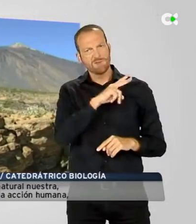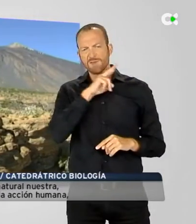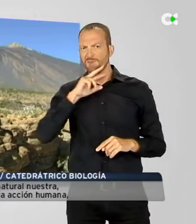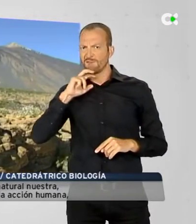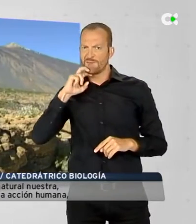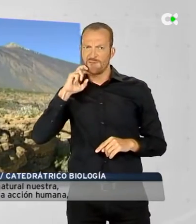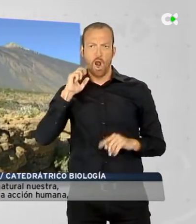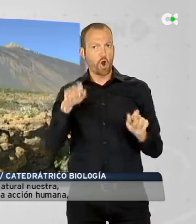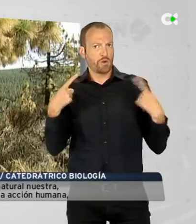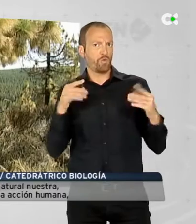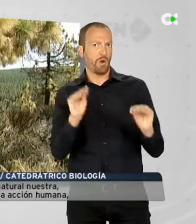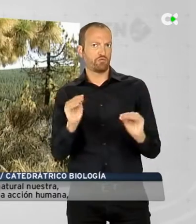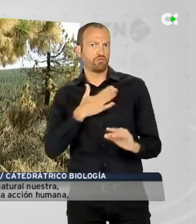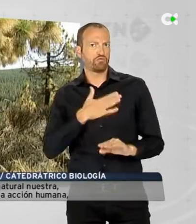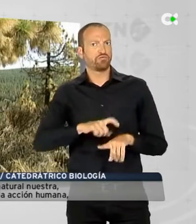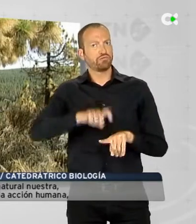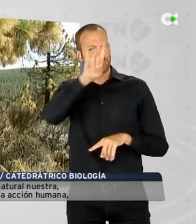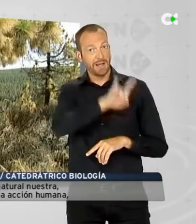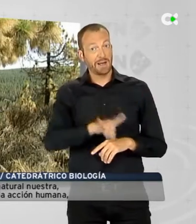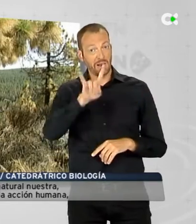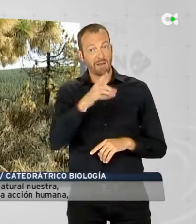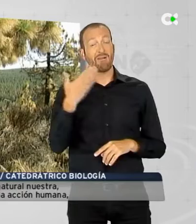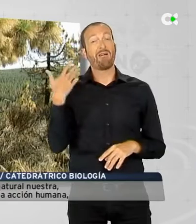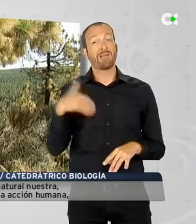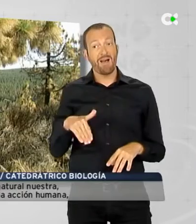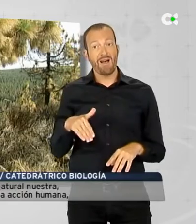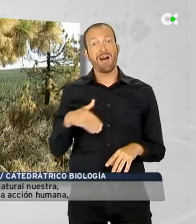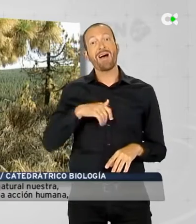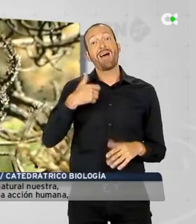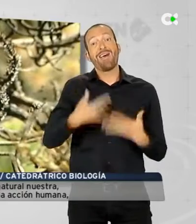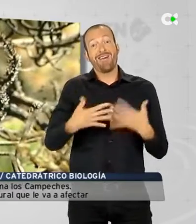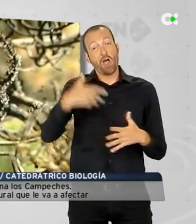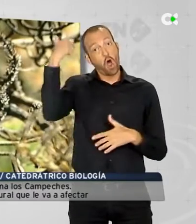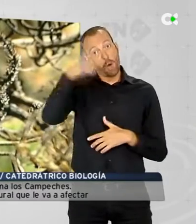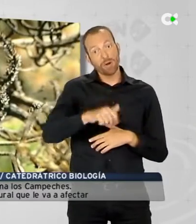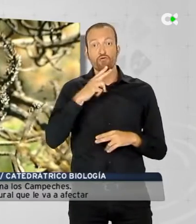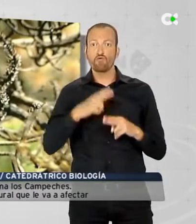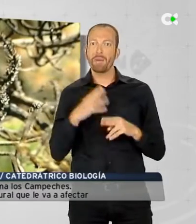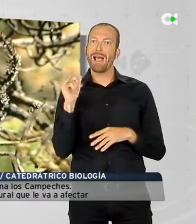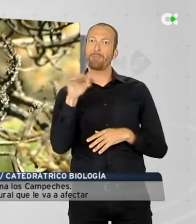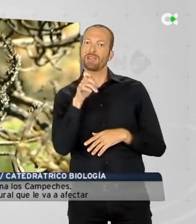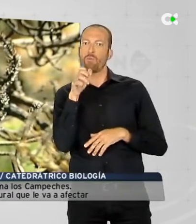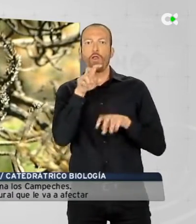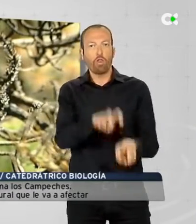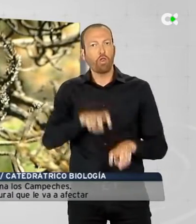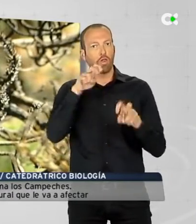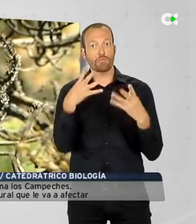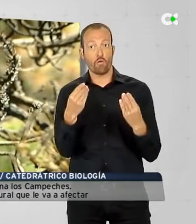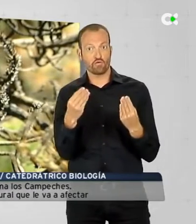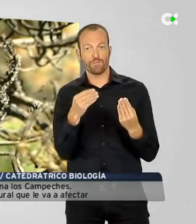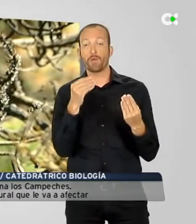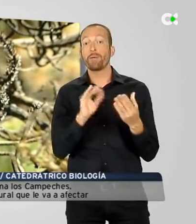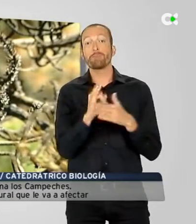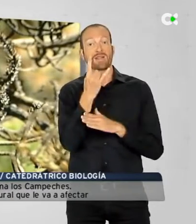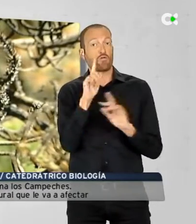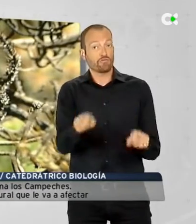potencial natural nuestra, alterado de por sí tradicionalmente por la acción humana, por eso se llama los campeches. La vegetación, digamos, natural que